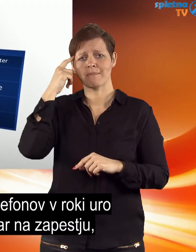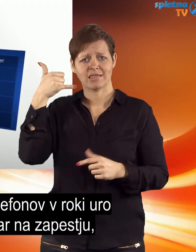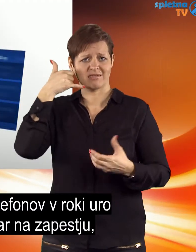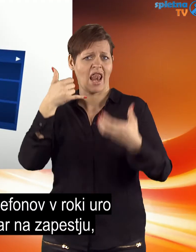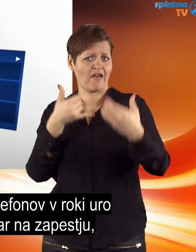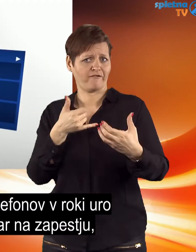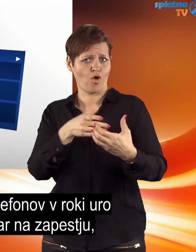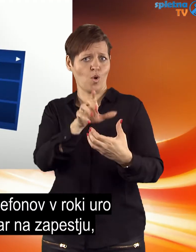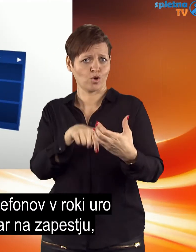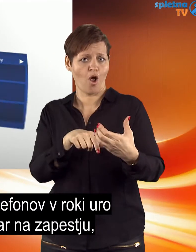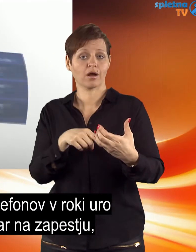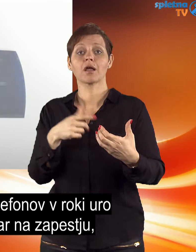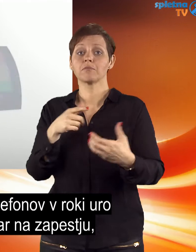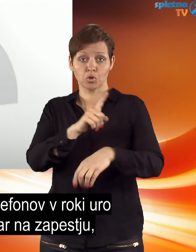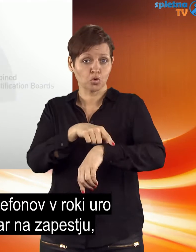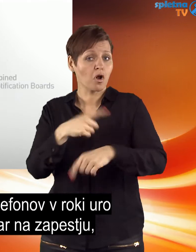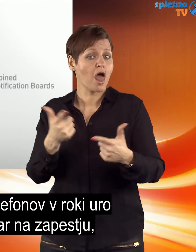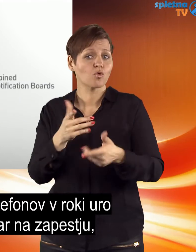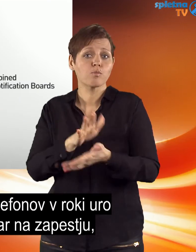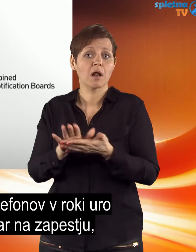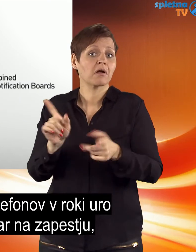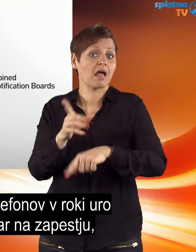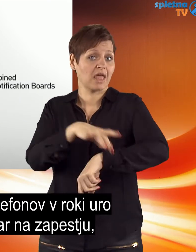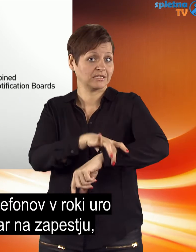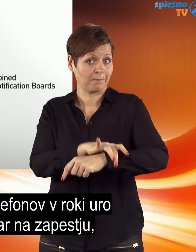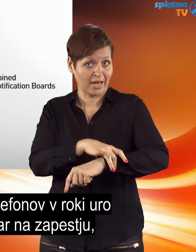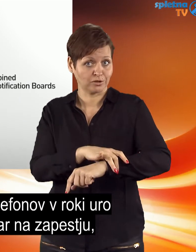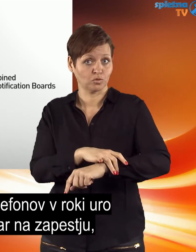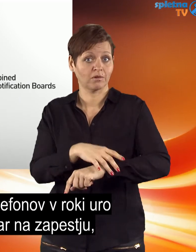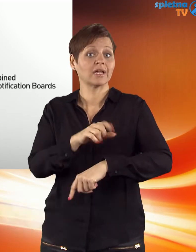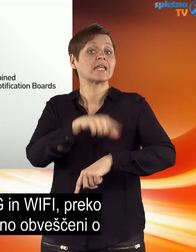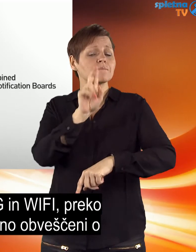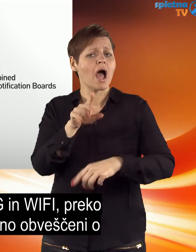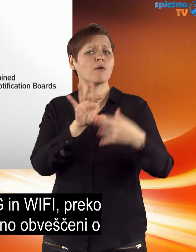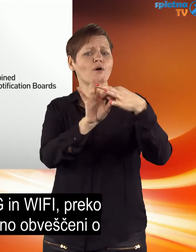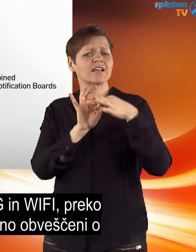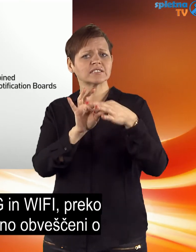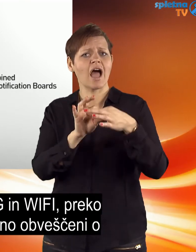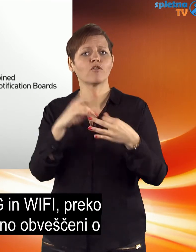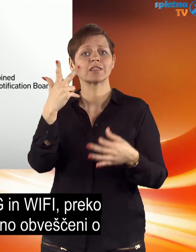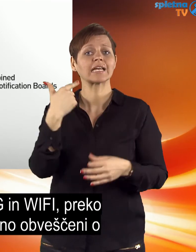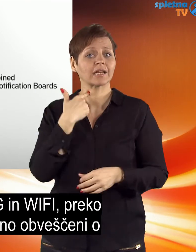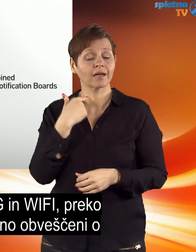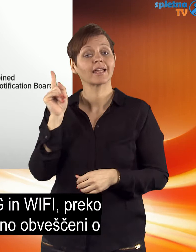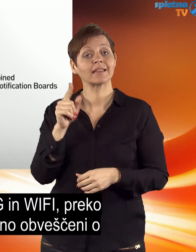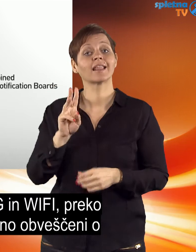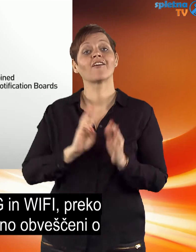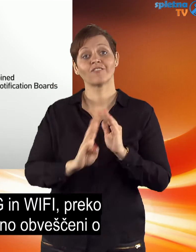Namesto pametnih telefonov v roki, uro lahko uporabljate kar na zapestju, saj ima povezavo 3G in Wi-Fi,